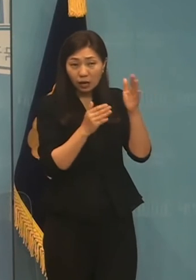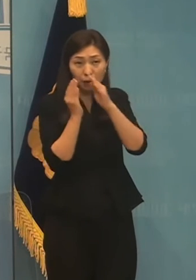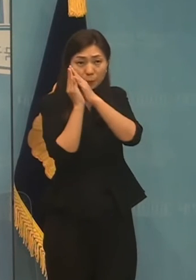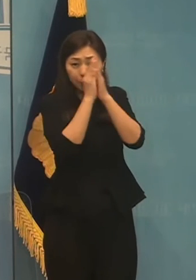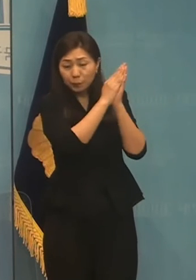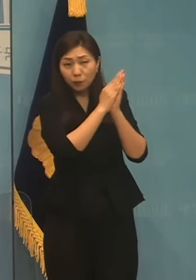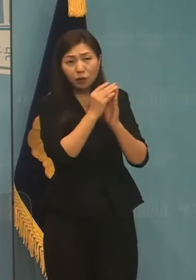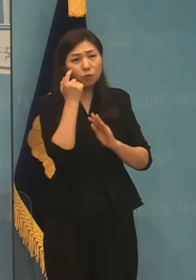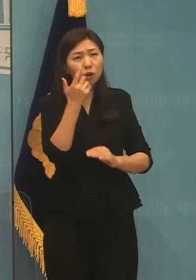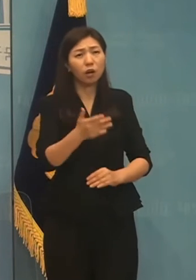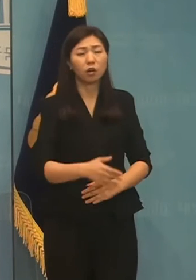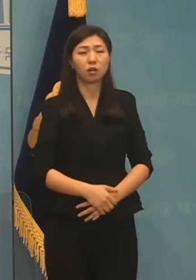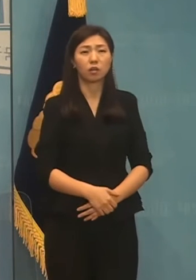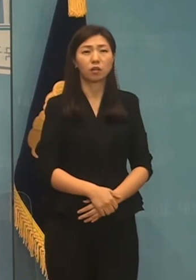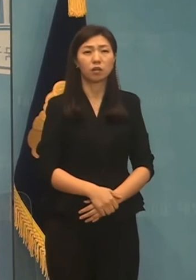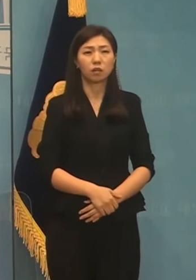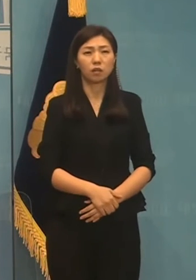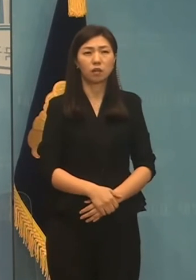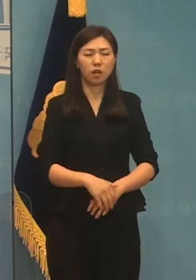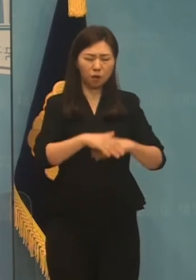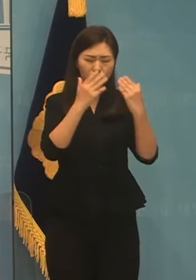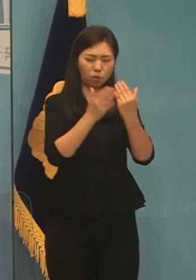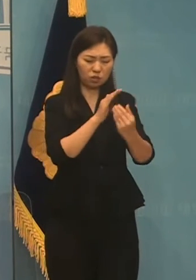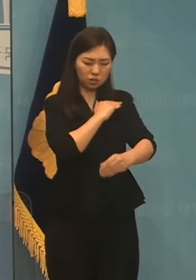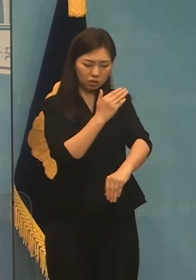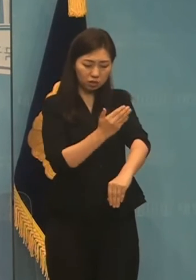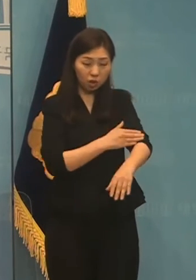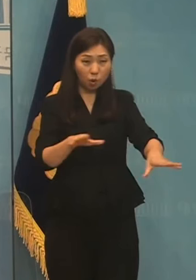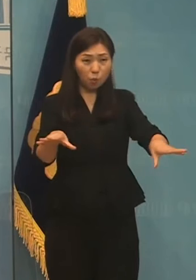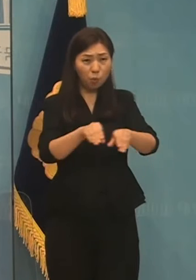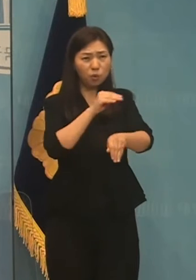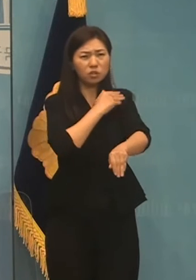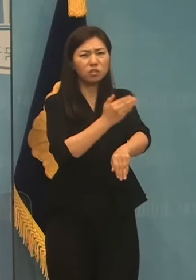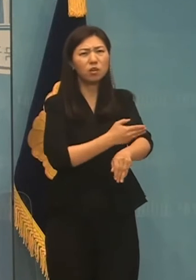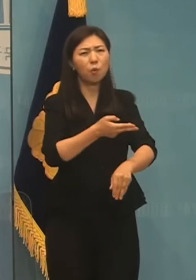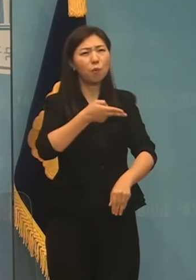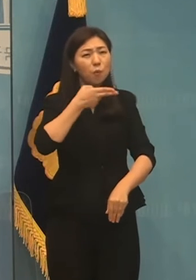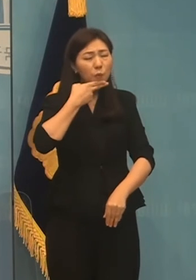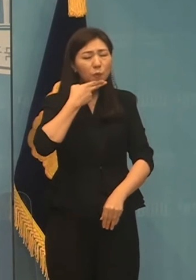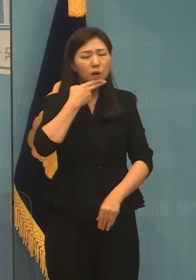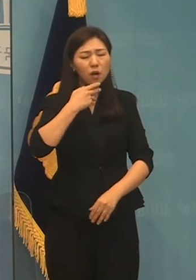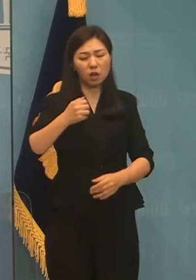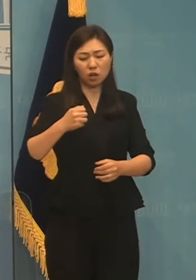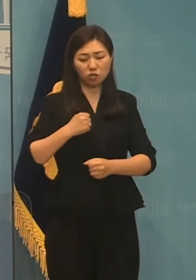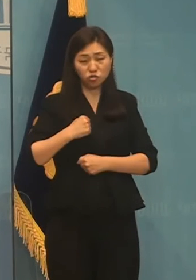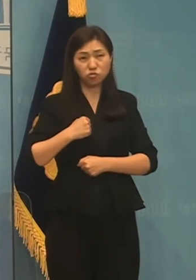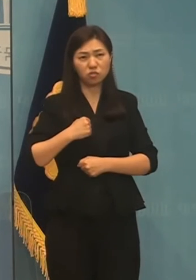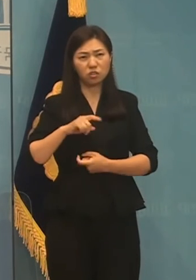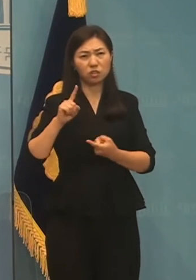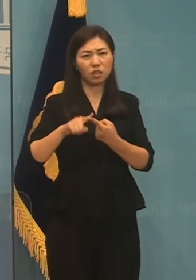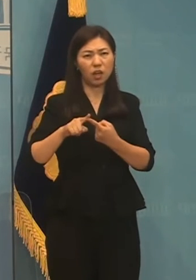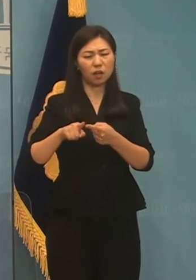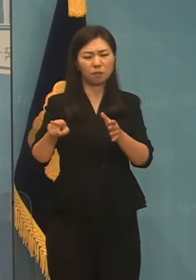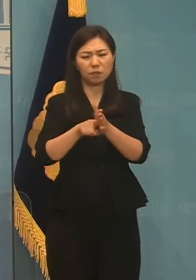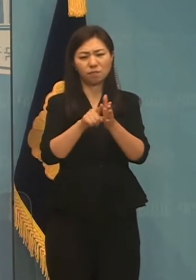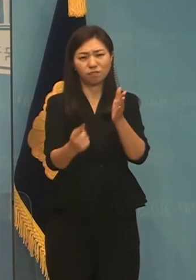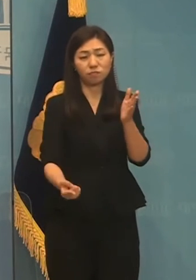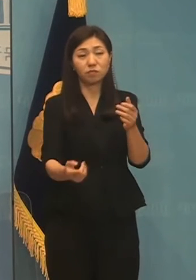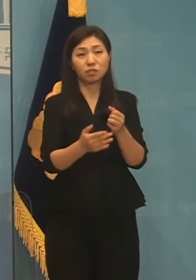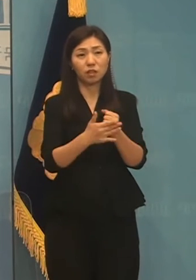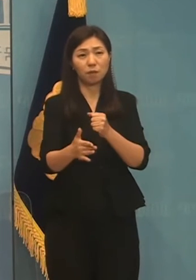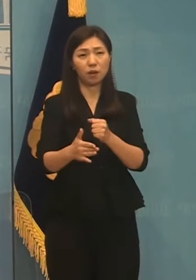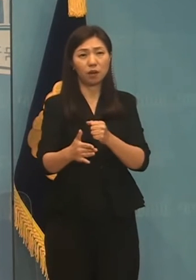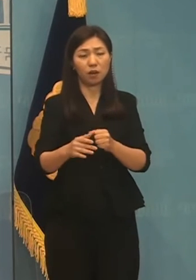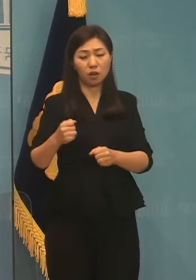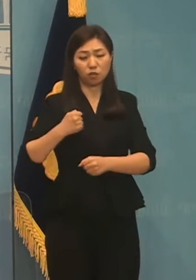총 재적 그런가 힐로 그래 연세대가 바닥 너 생각 0 이제 국방부 장관은 경제